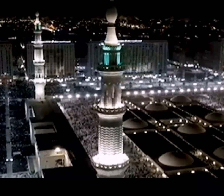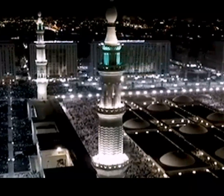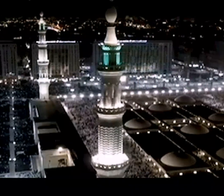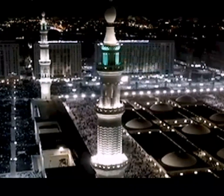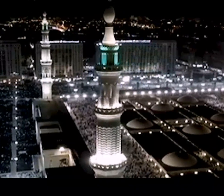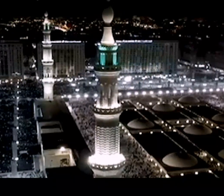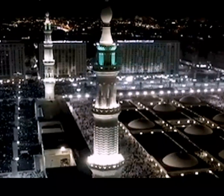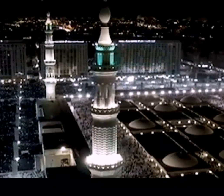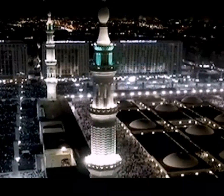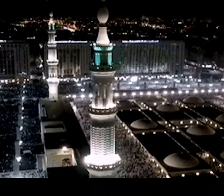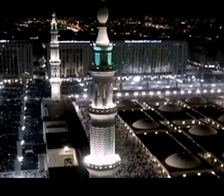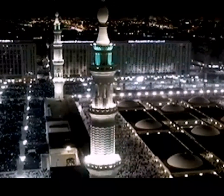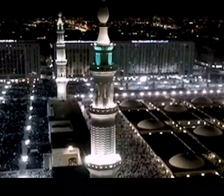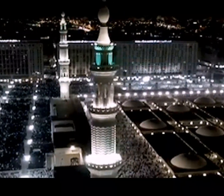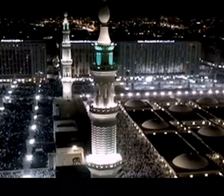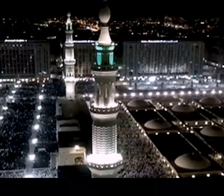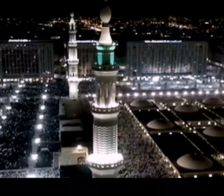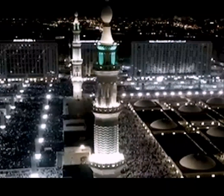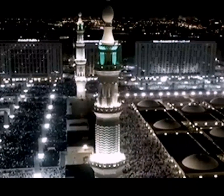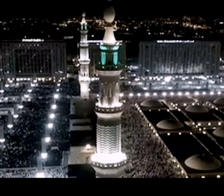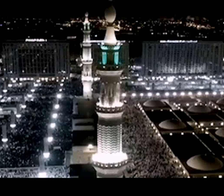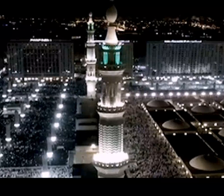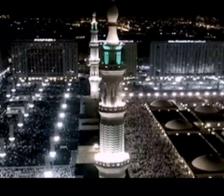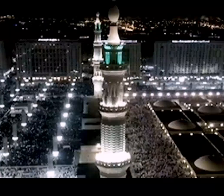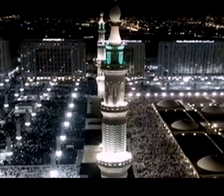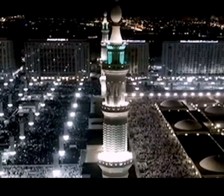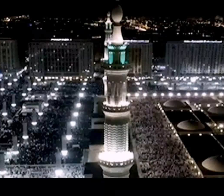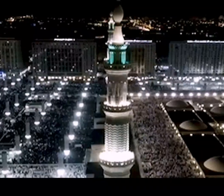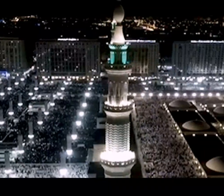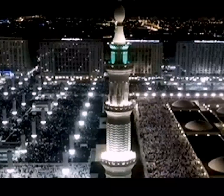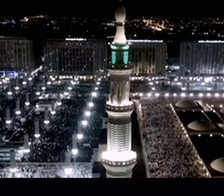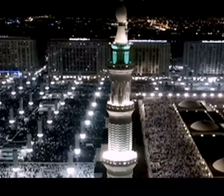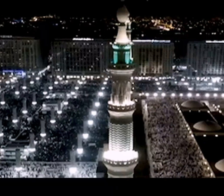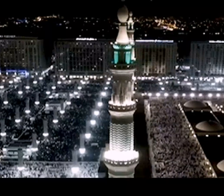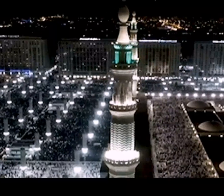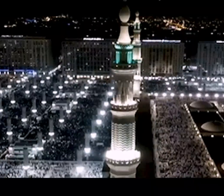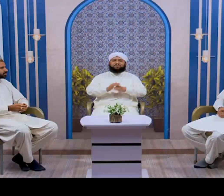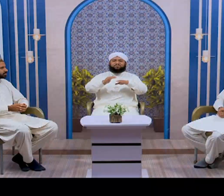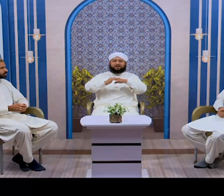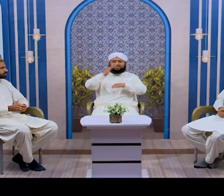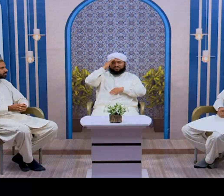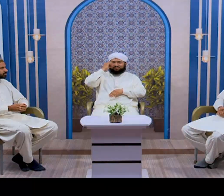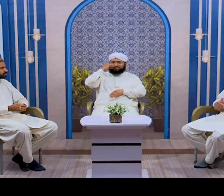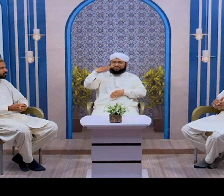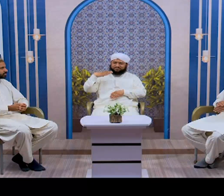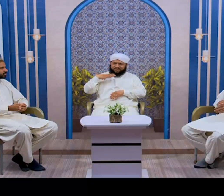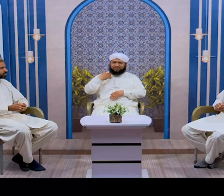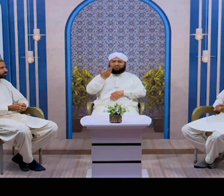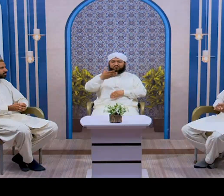نبی اللہ وعلى آلک واصحابک یا نور اللہ۔ پیارے اسلامی بھائیوں اور مدنی چینل